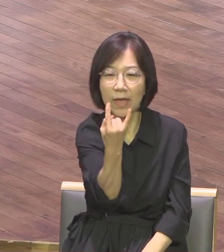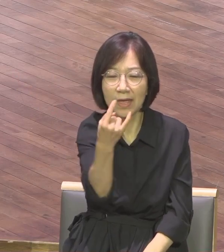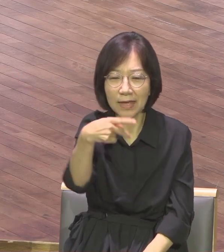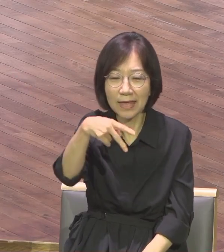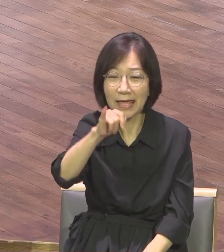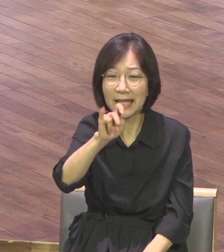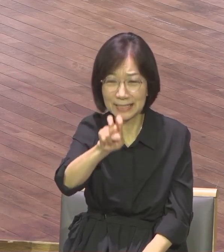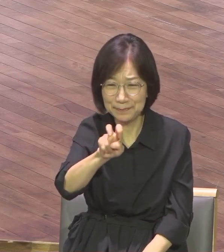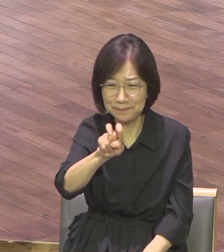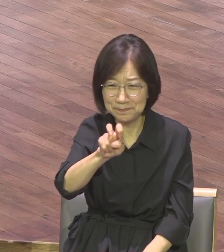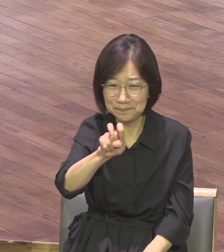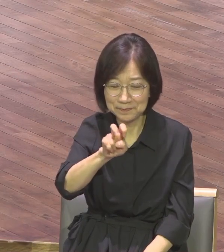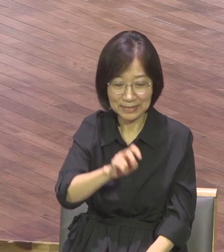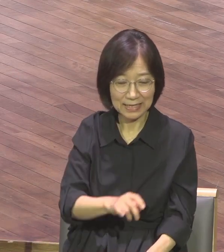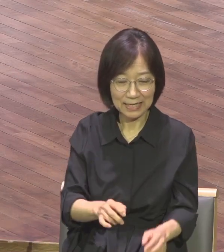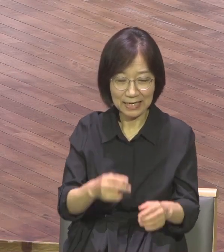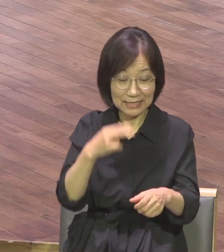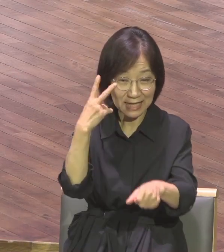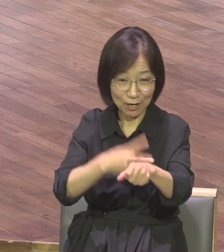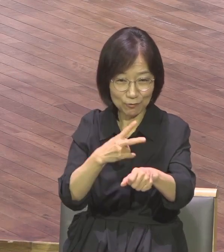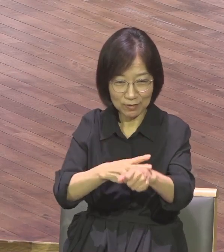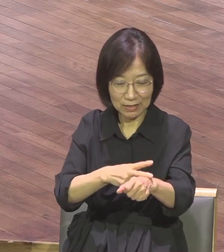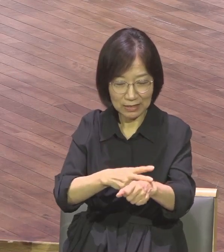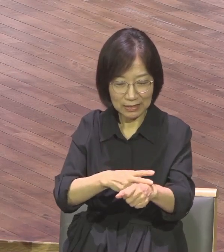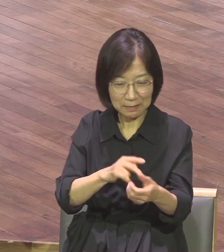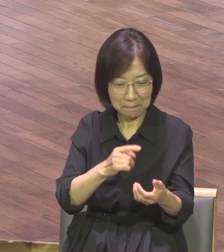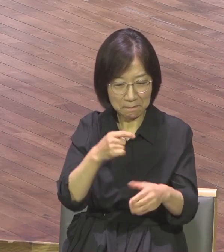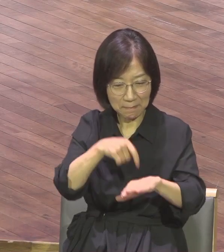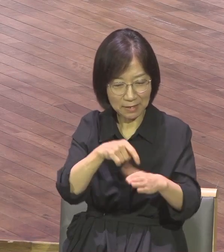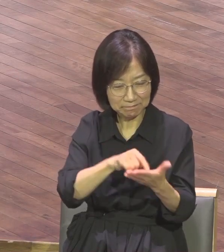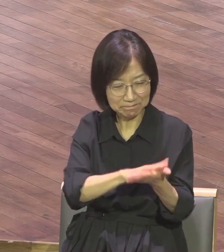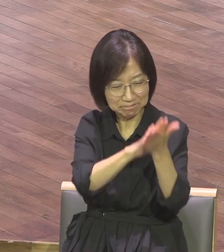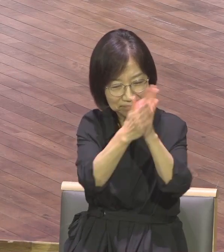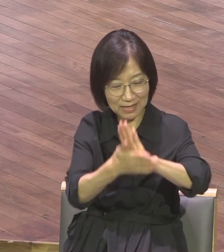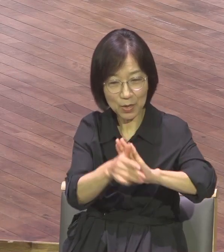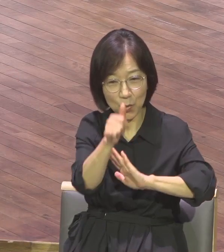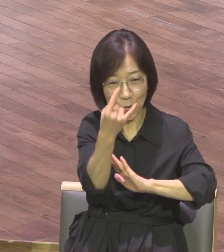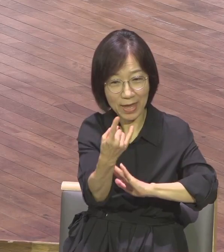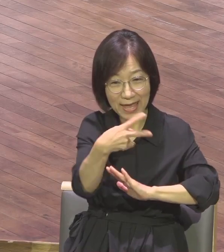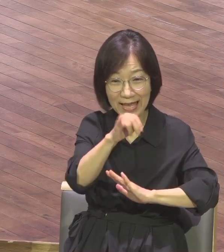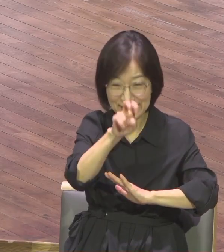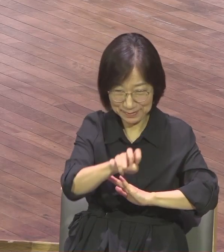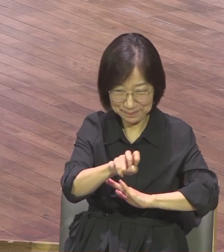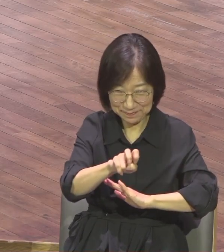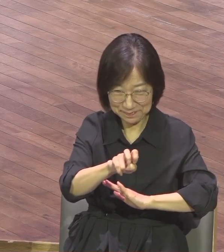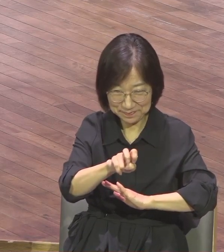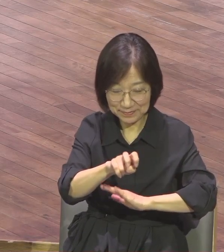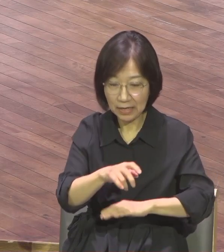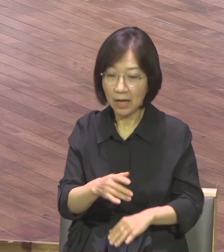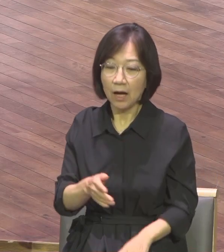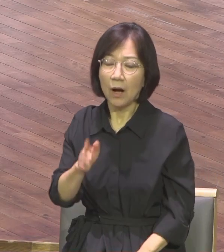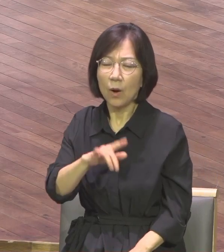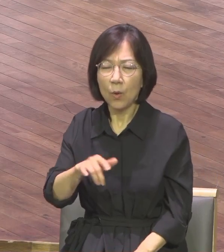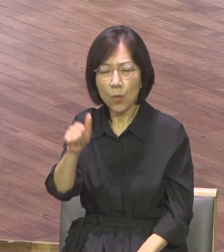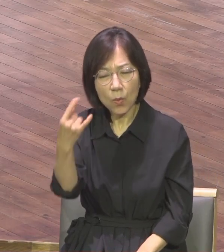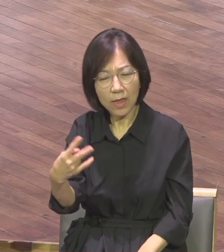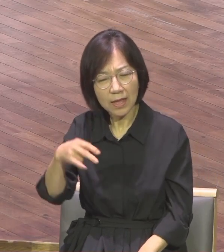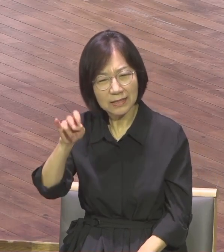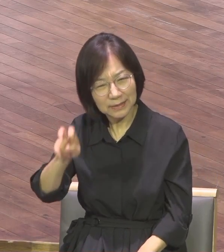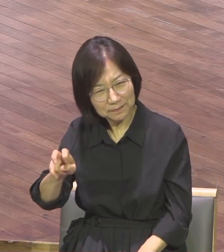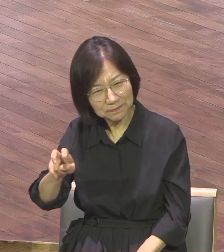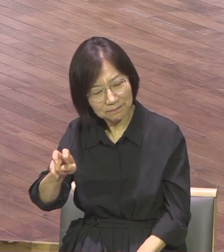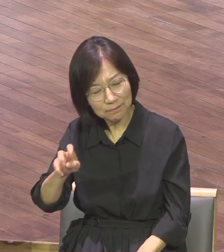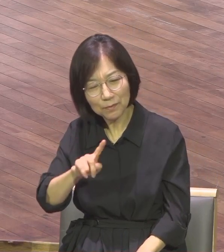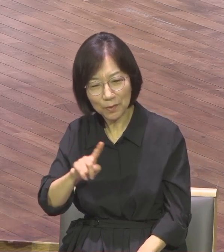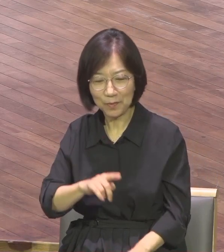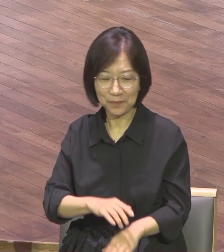표현보다는 회개와 거듭남과 같은 표현을 많이 사용하는데, 회심이 가지는 중요한 영적 의미가 있는데,